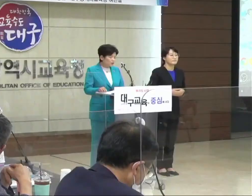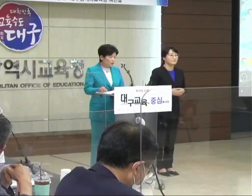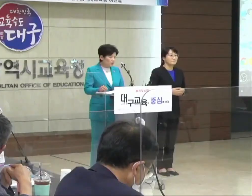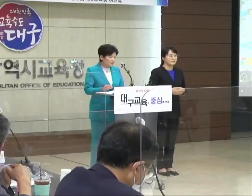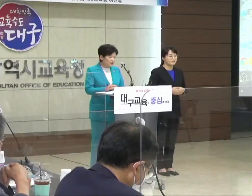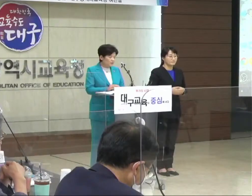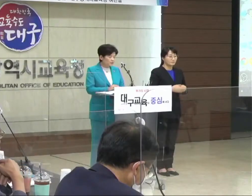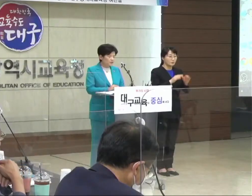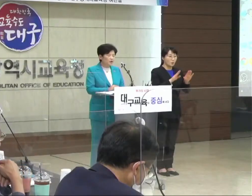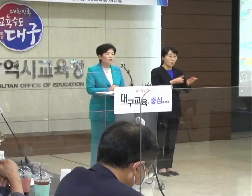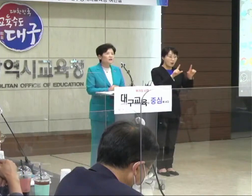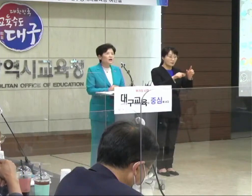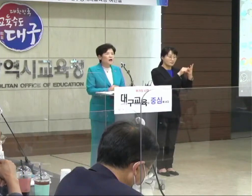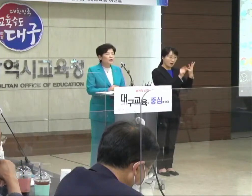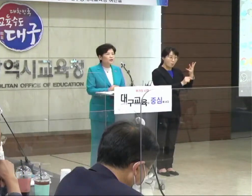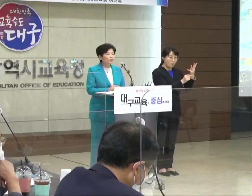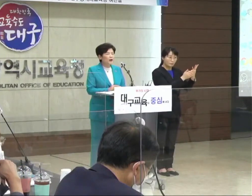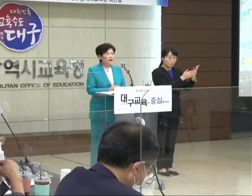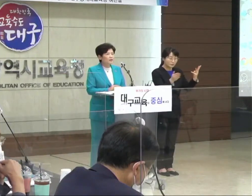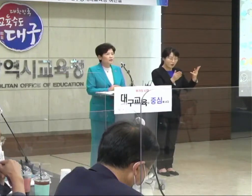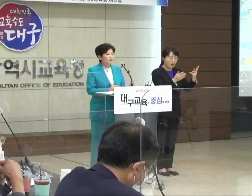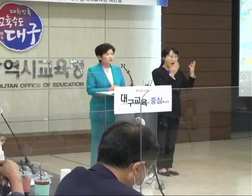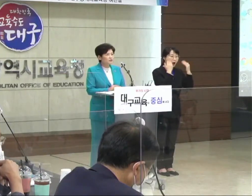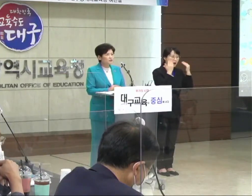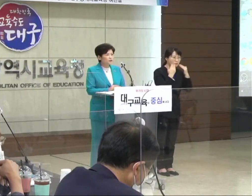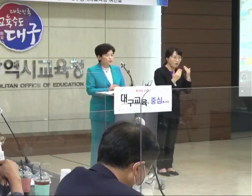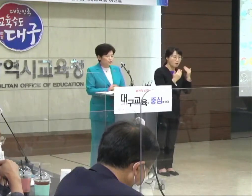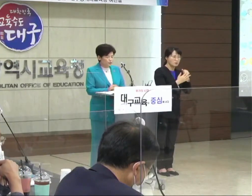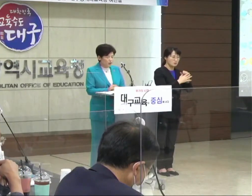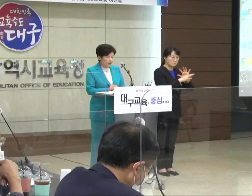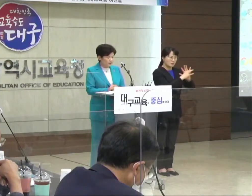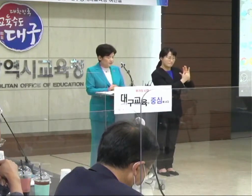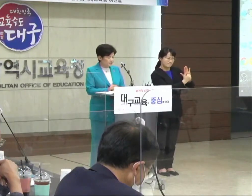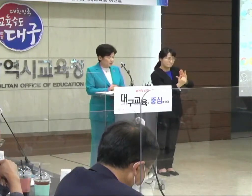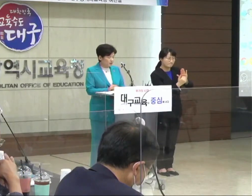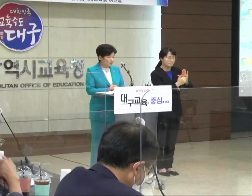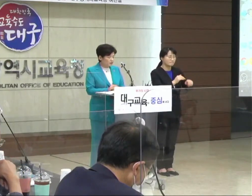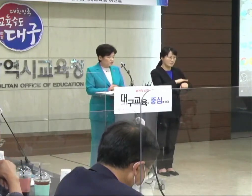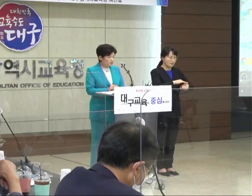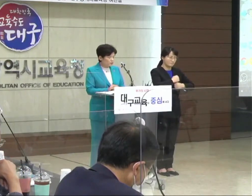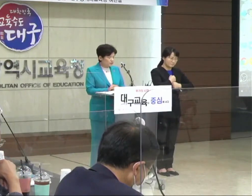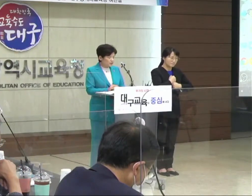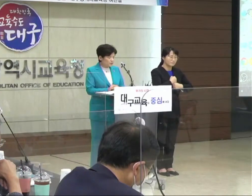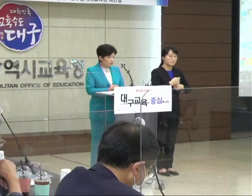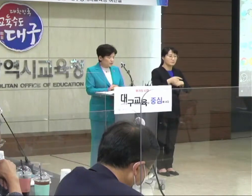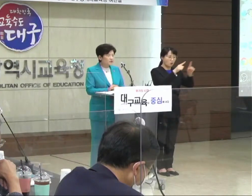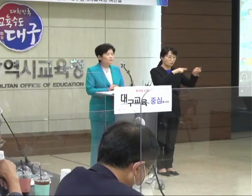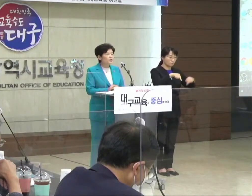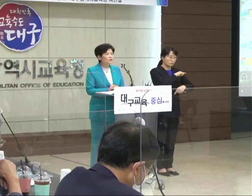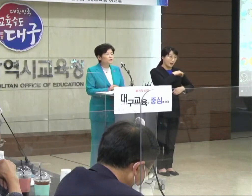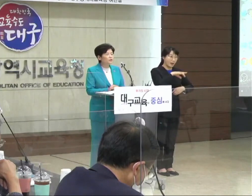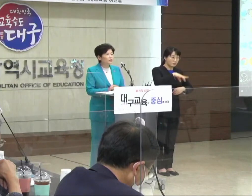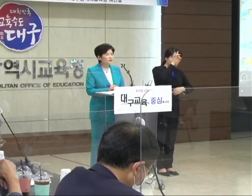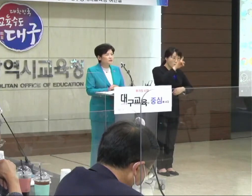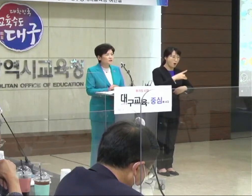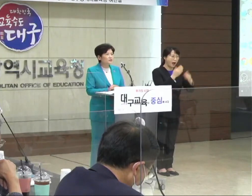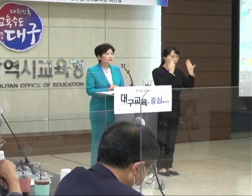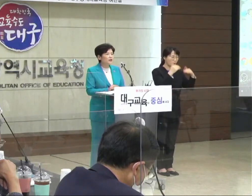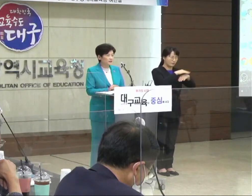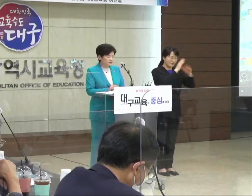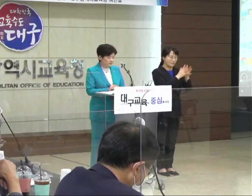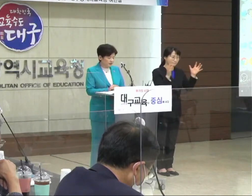이를 바탕으로 올해 3월부터 학교 방역을 철저히 준수하면서 전국 최초로 전면